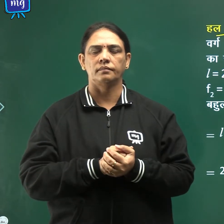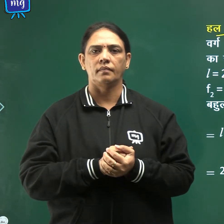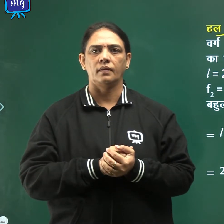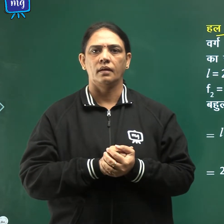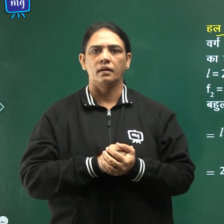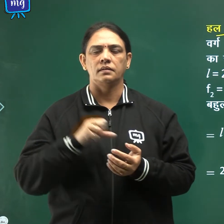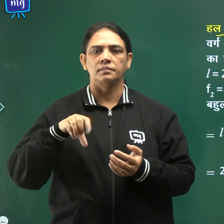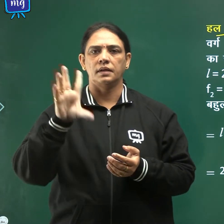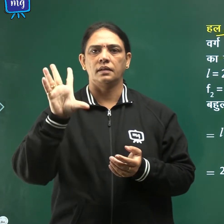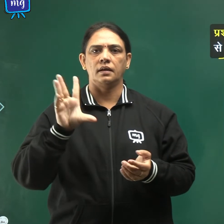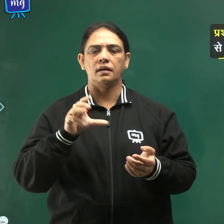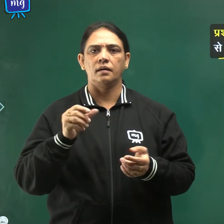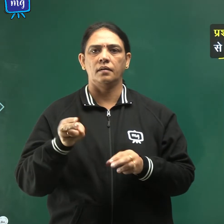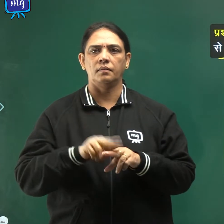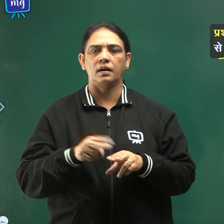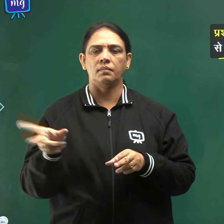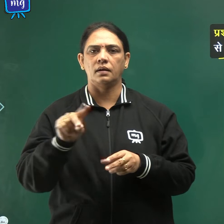सबसे अधिक बारंबारता